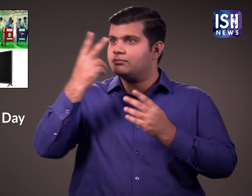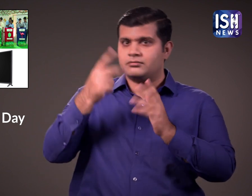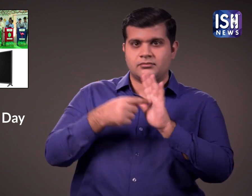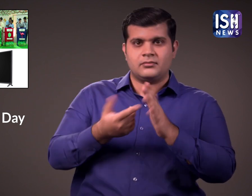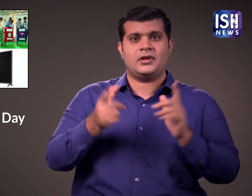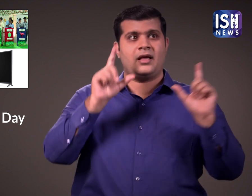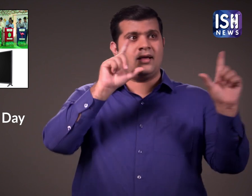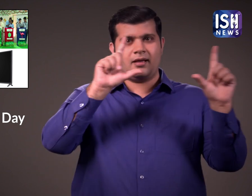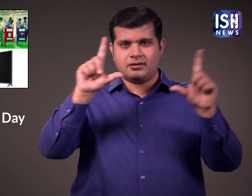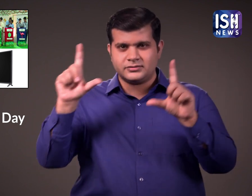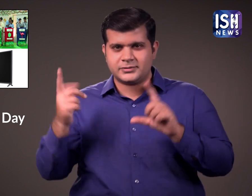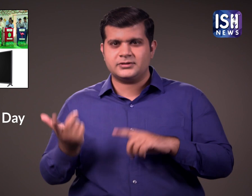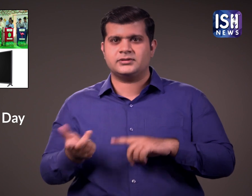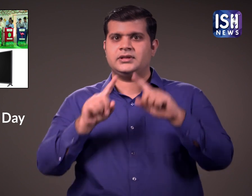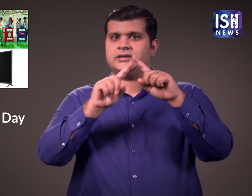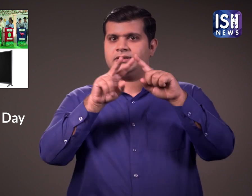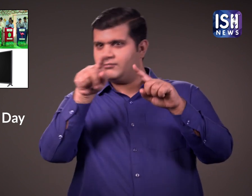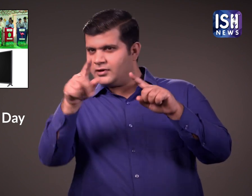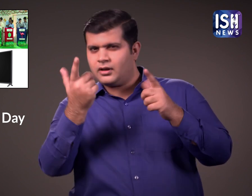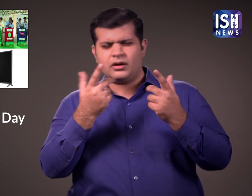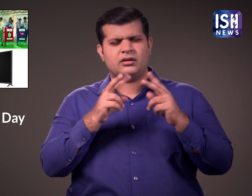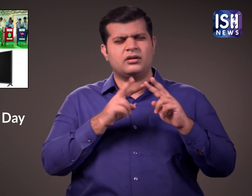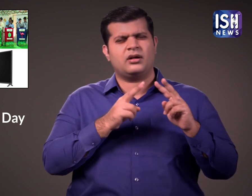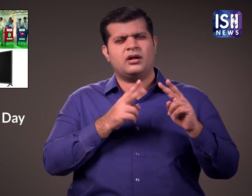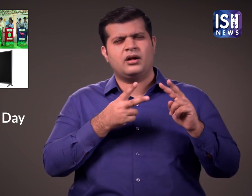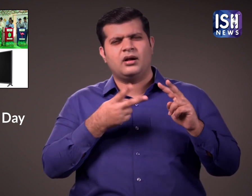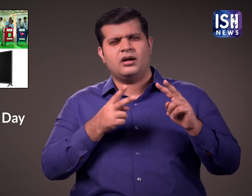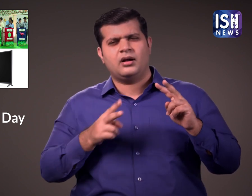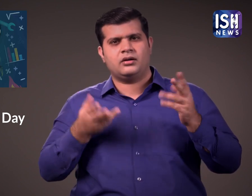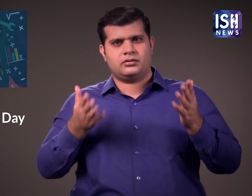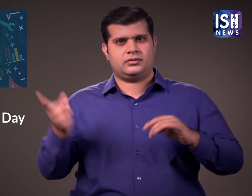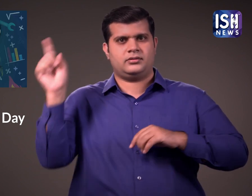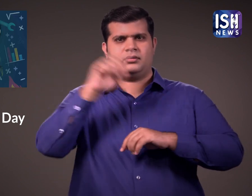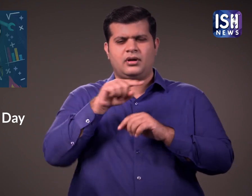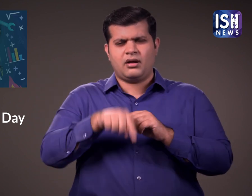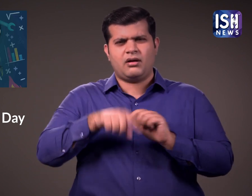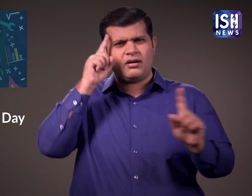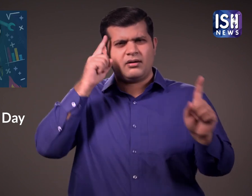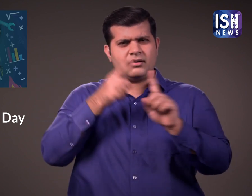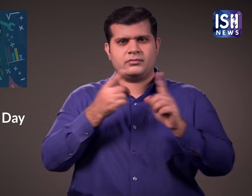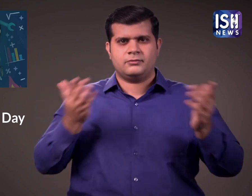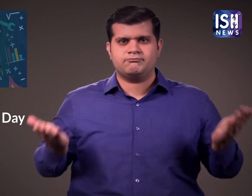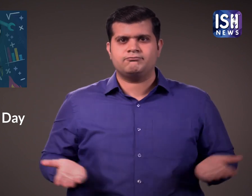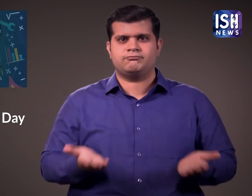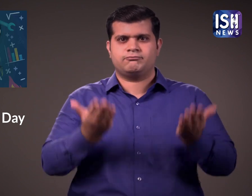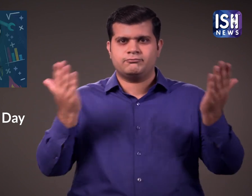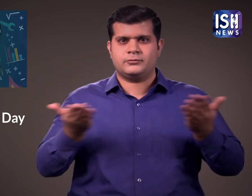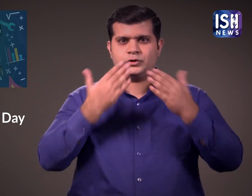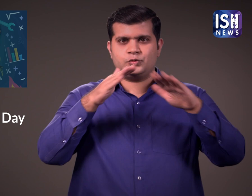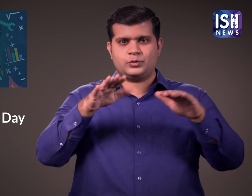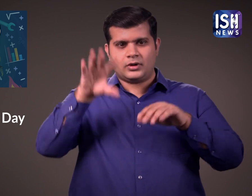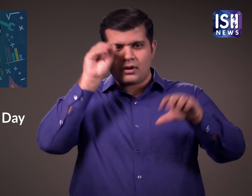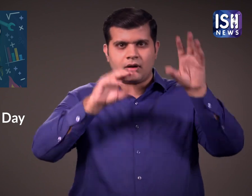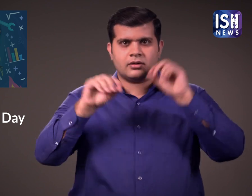प्रदर्शनिया, टीवी कार्यक्रम आधी बहुत सारे कार्यक्रम होते है इस दिन का उद्देश्य युवानों को